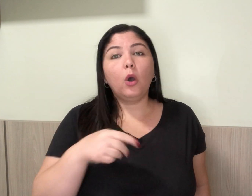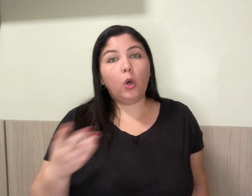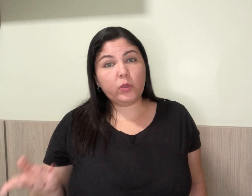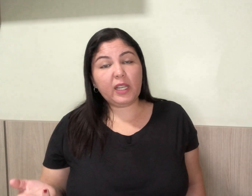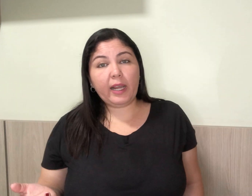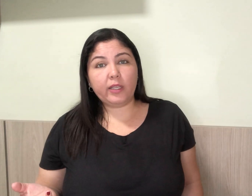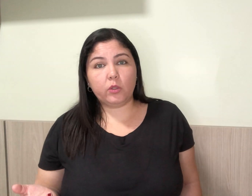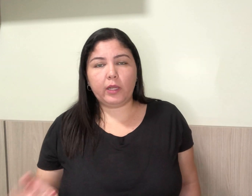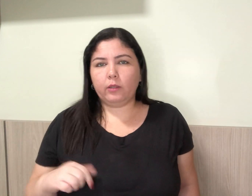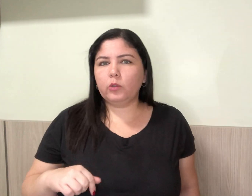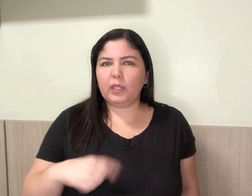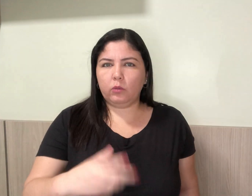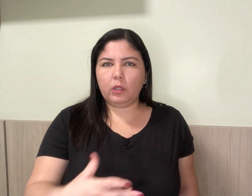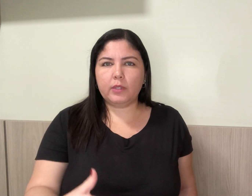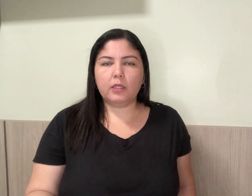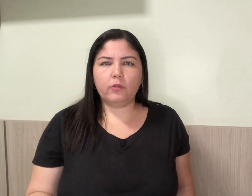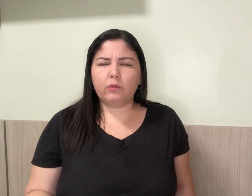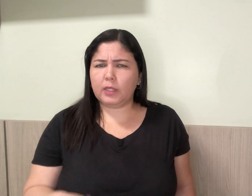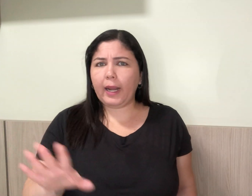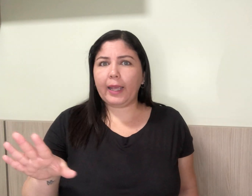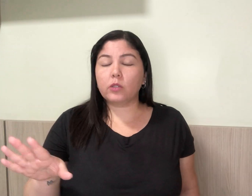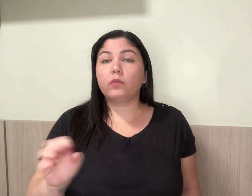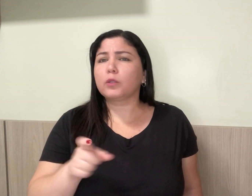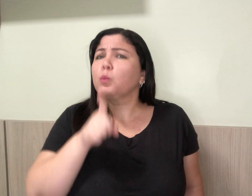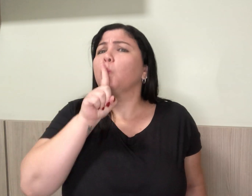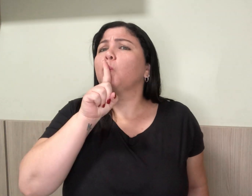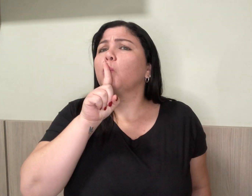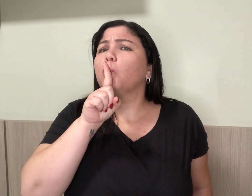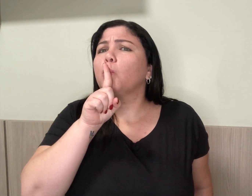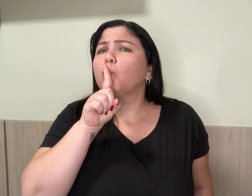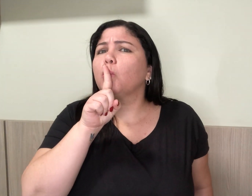Ou silêncio, né? Não sendo tão assim, eu falo silêncio, eu faço.